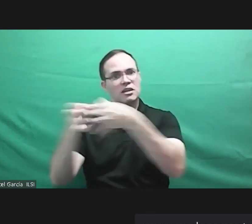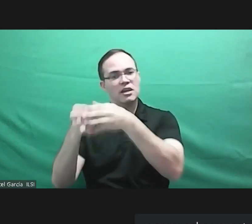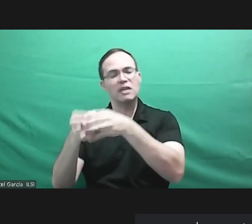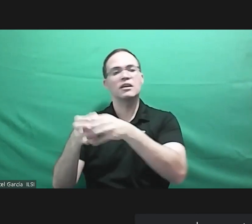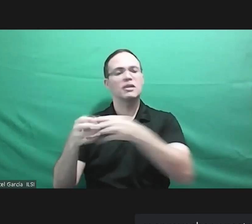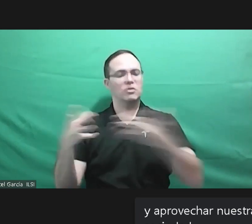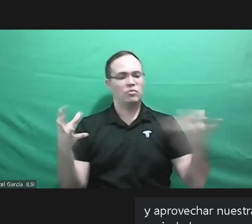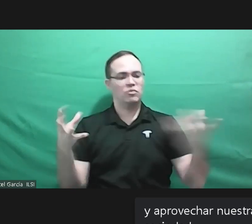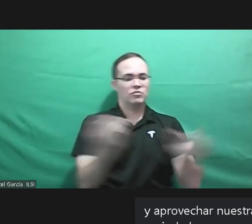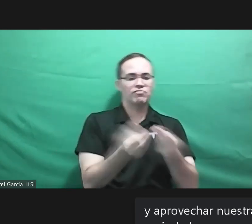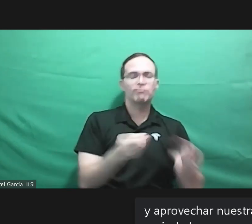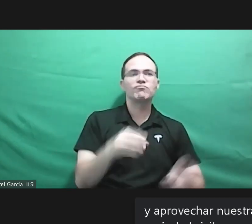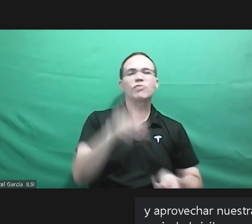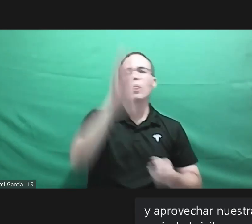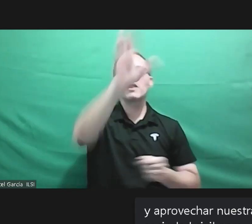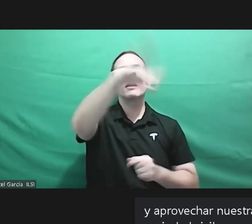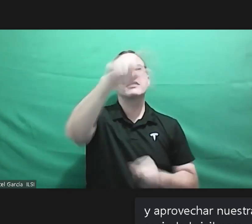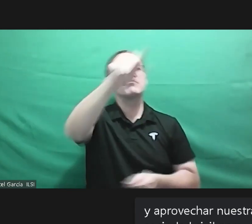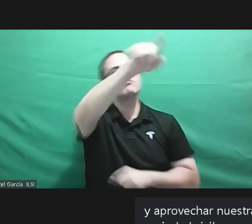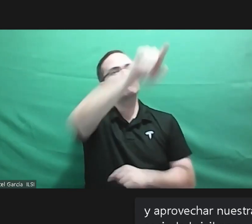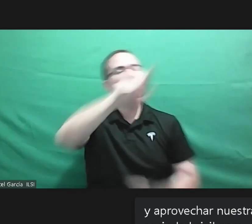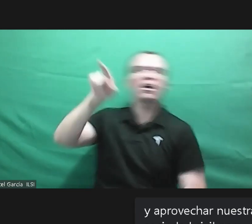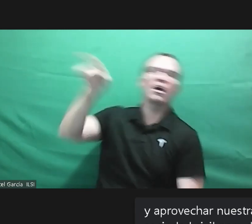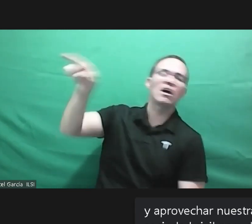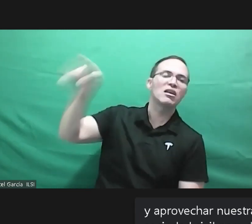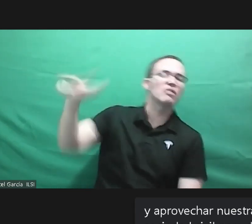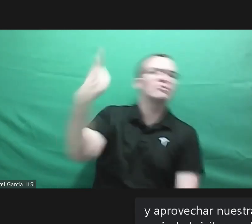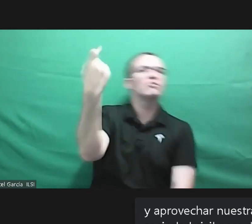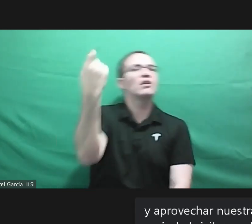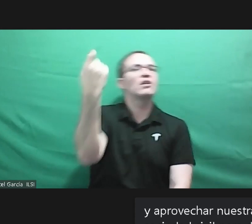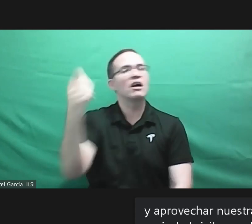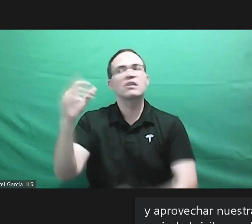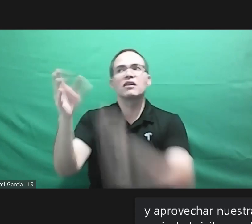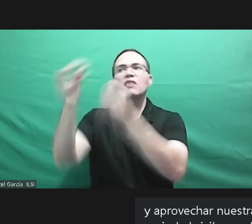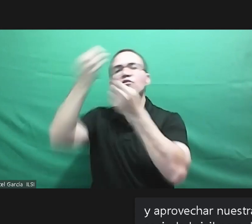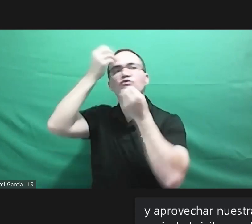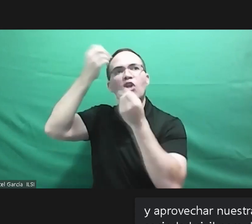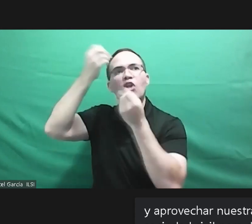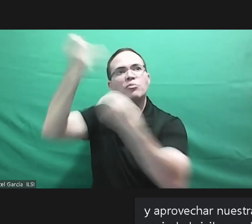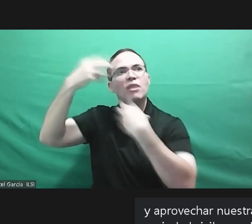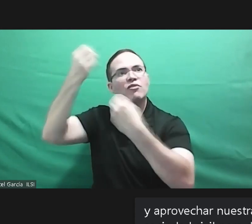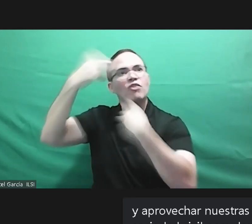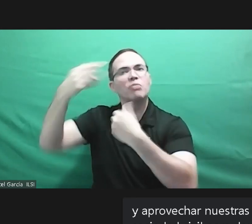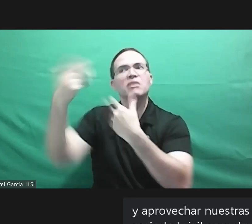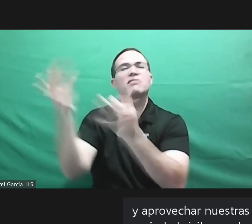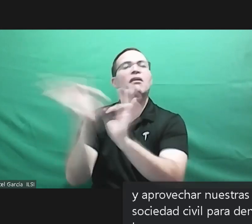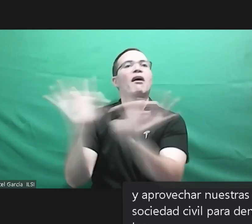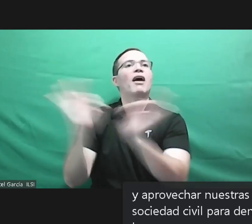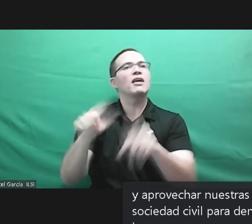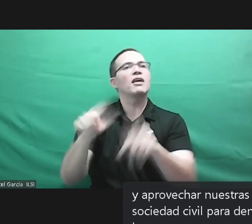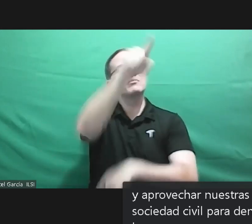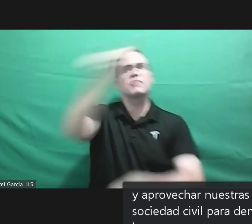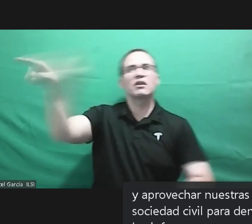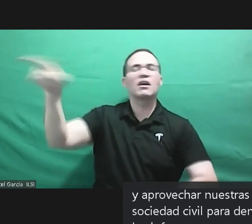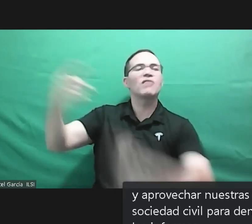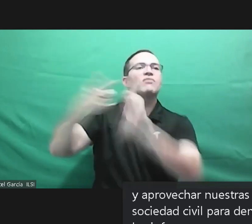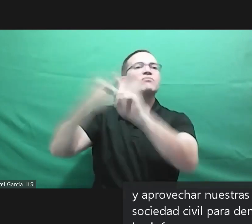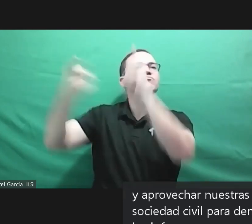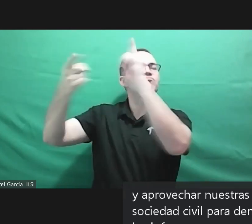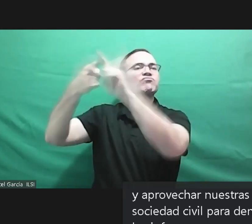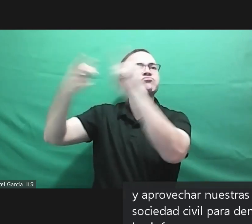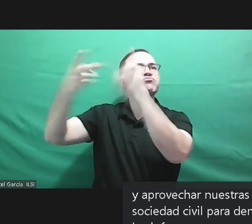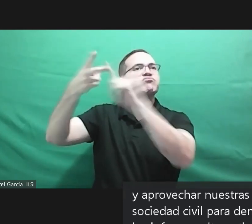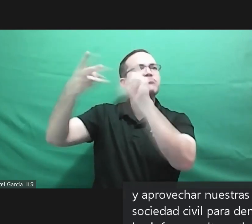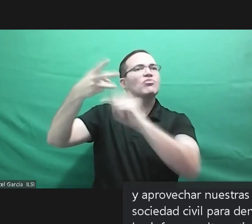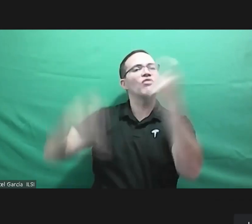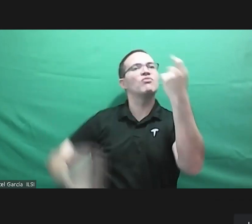demás organismos, ¿no? Cuando hacemos informes alternativos, por ejemplo. Bueno, denunciar que faltan datos, ¿no? Como para generar